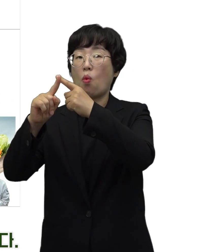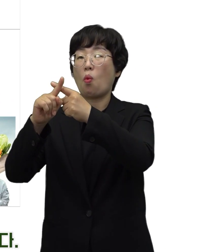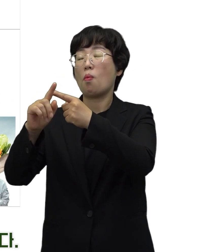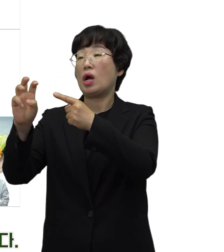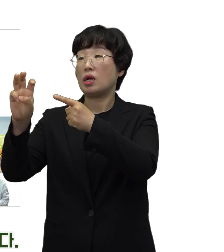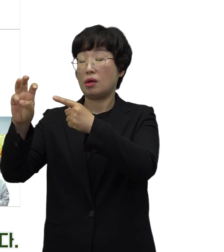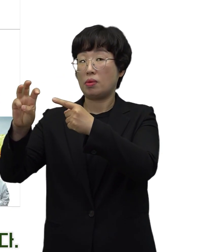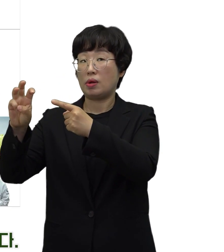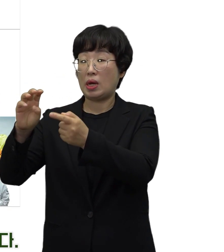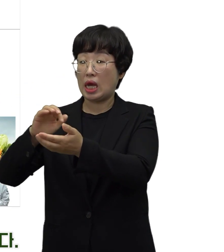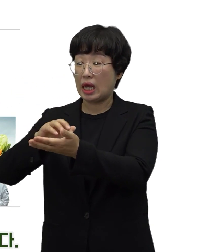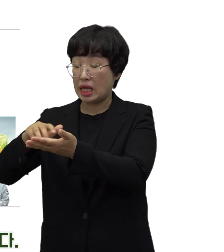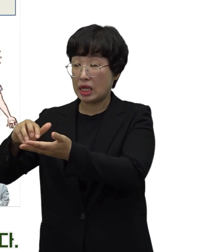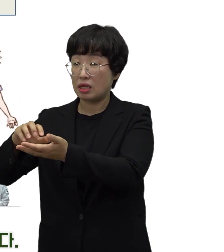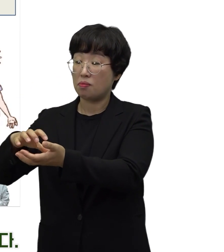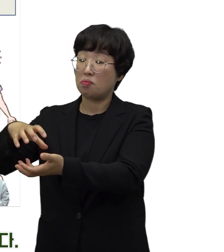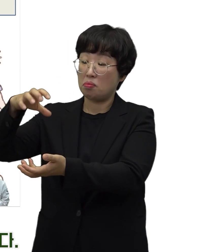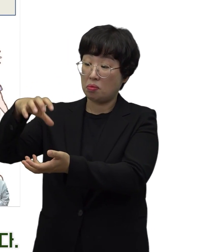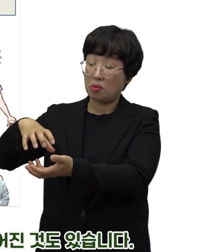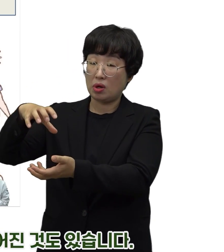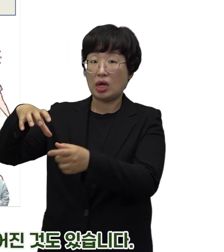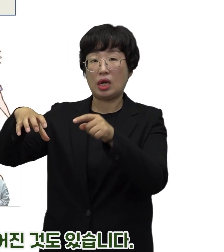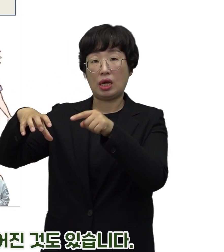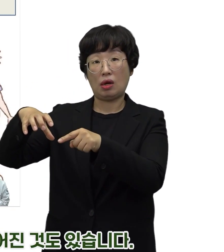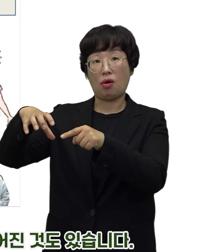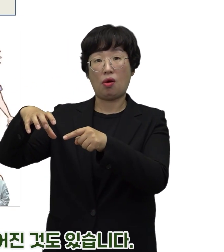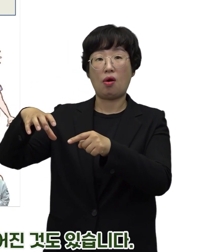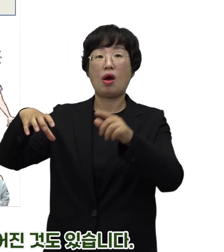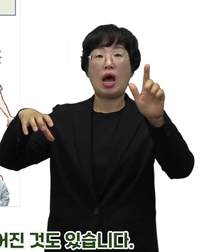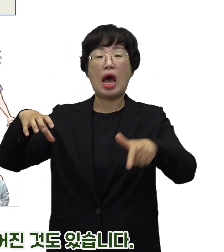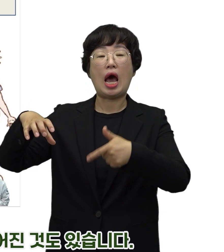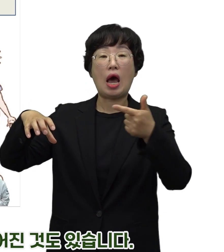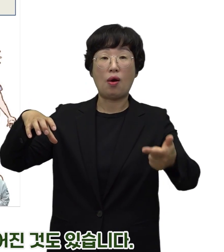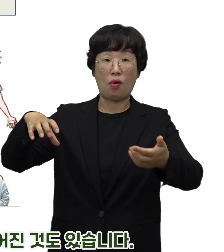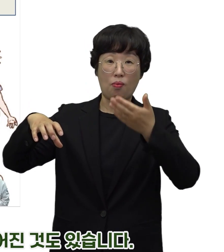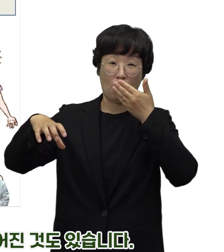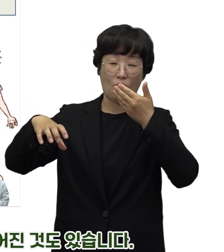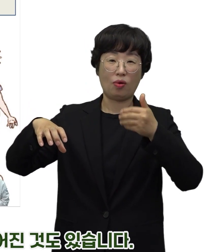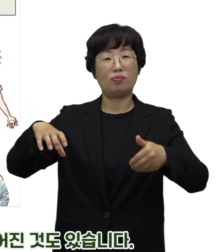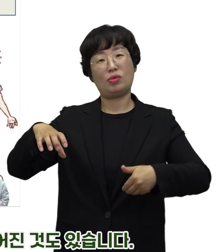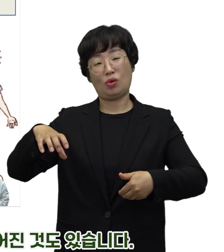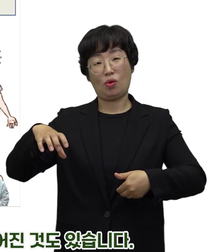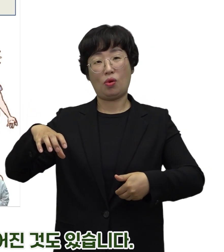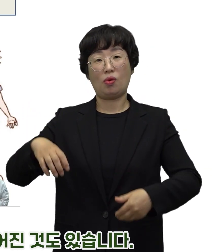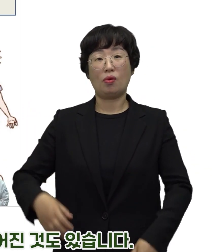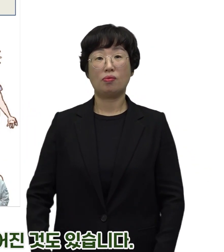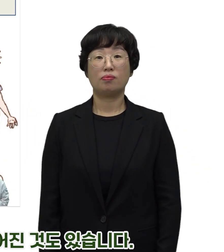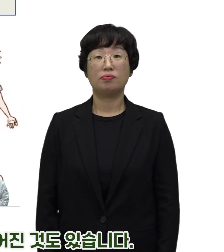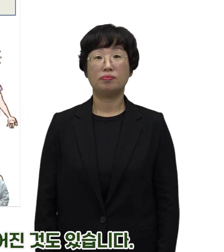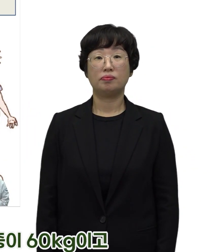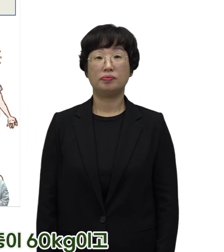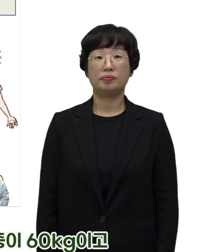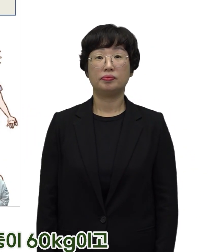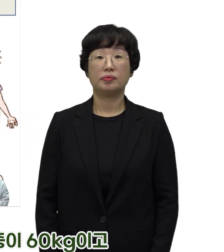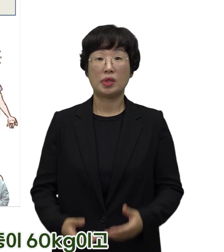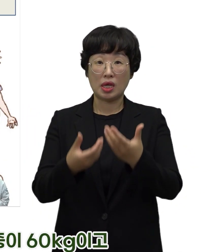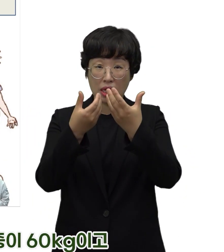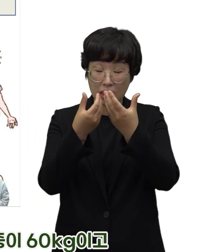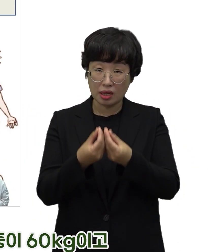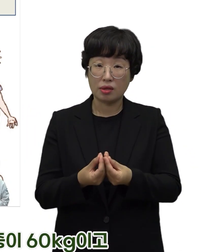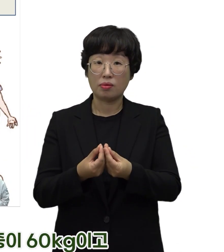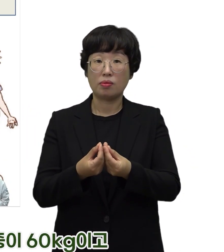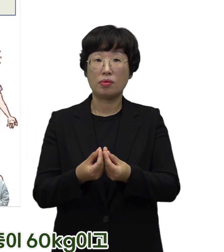계산해 보실 수 있습니다. 계산이 좀 번거로우셔서 표로 만들어진 것도 있습니다.